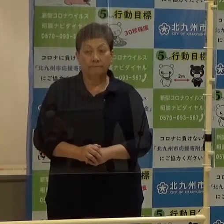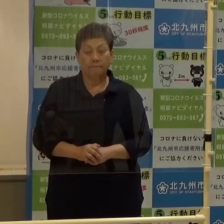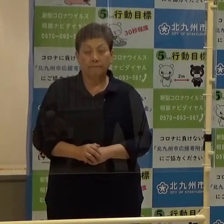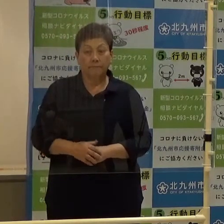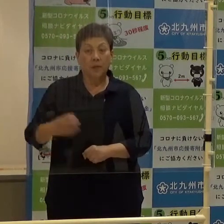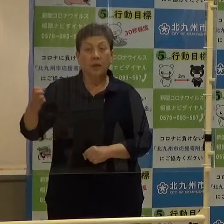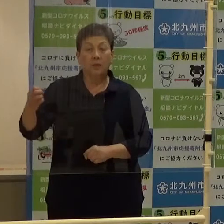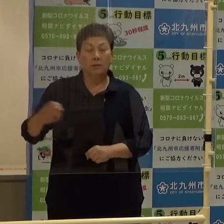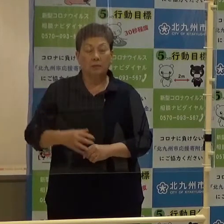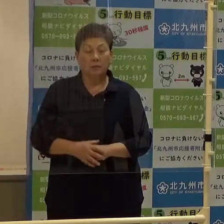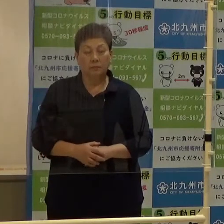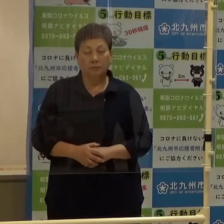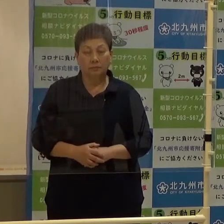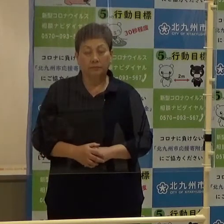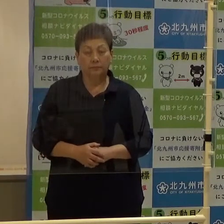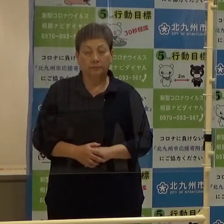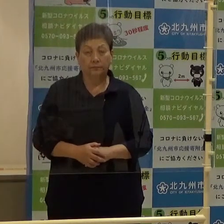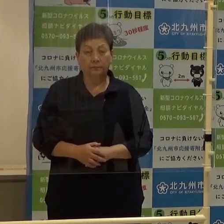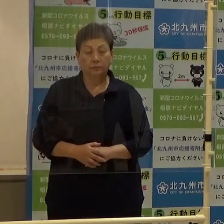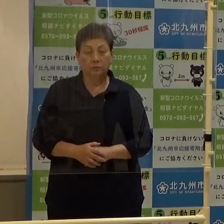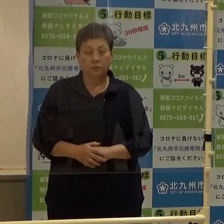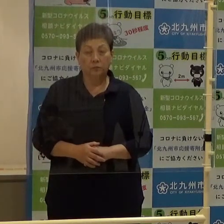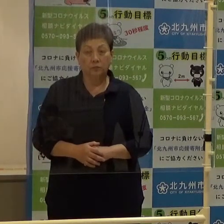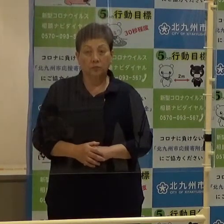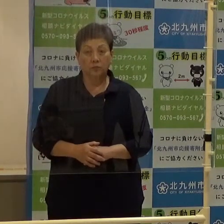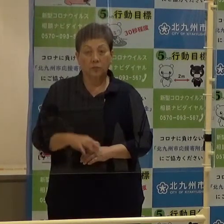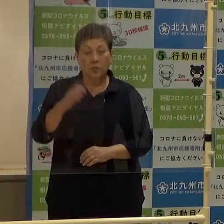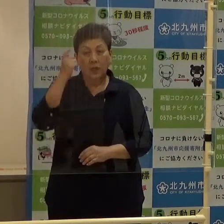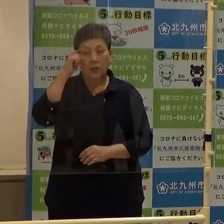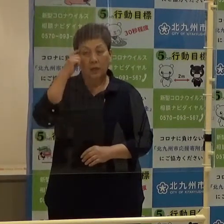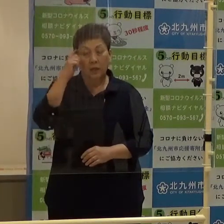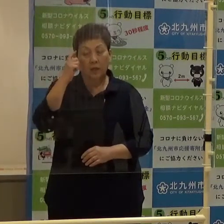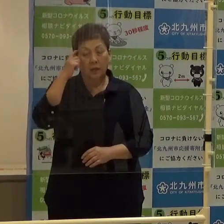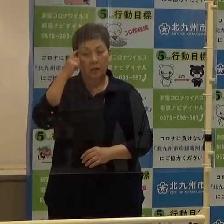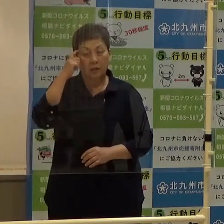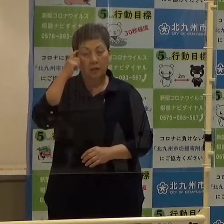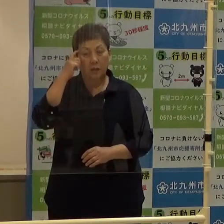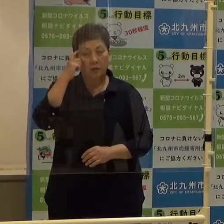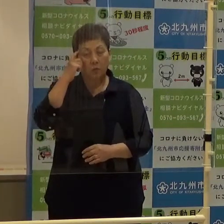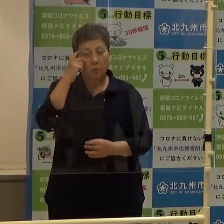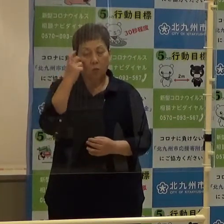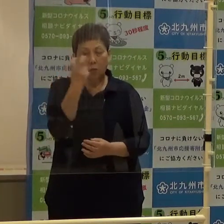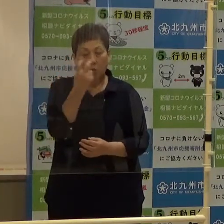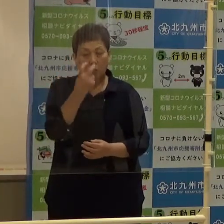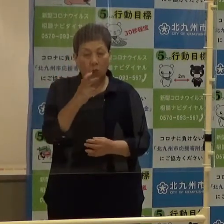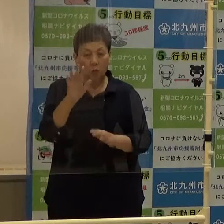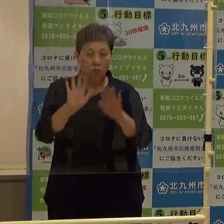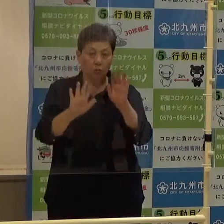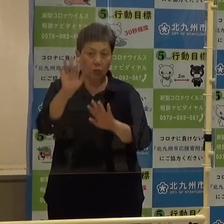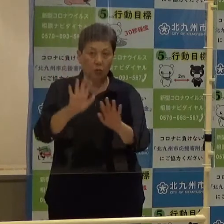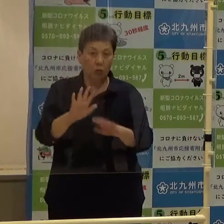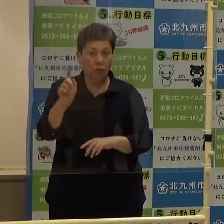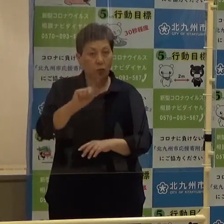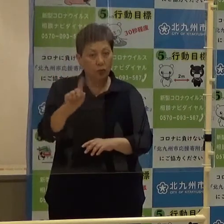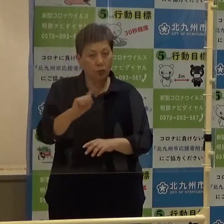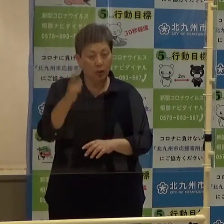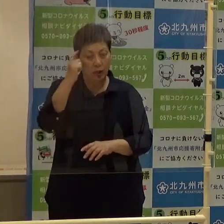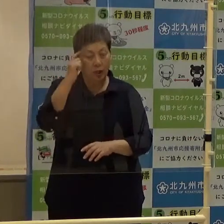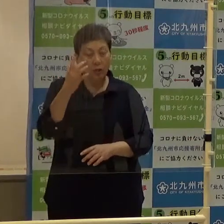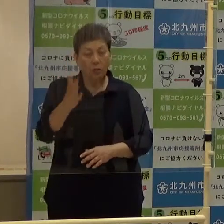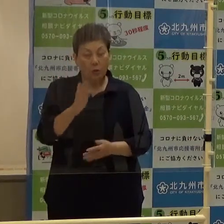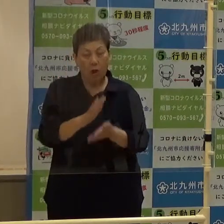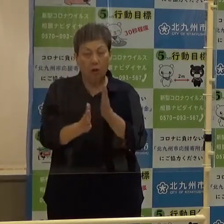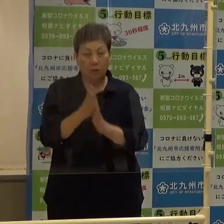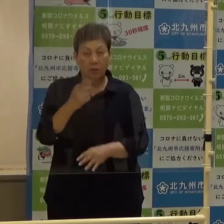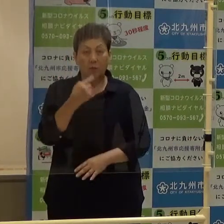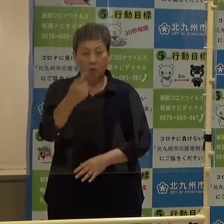って、まあ、そこら辺の検討状況を具体的にどういうふうに検討されたのかということを改めてお尋ね